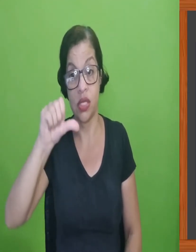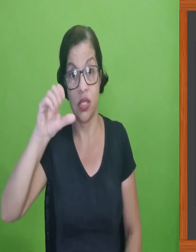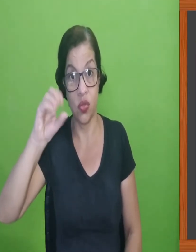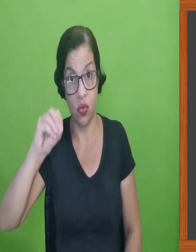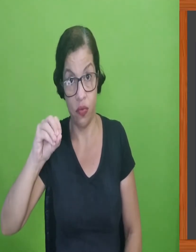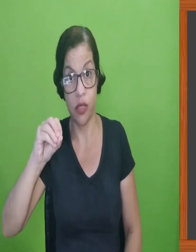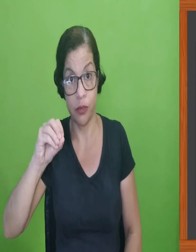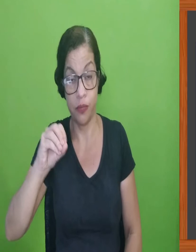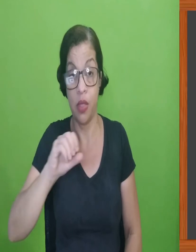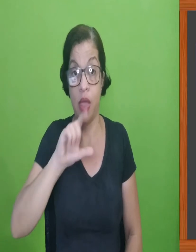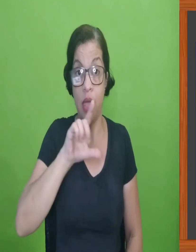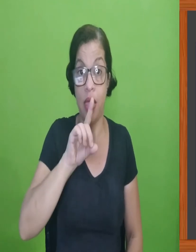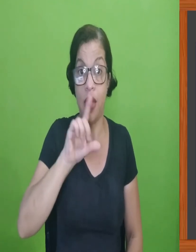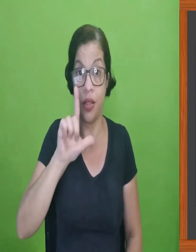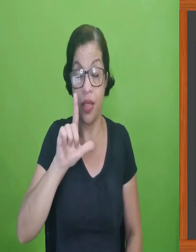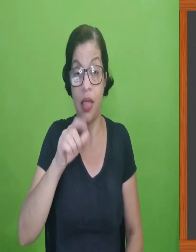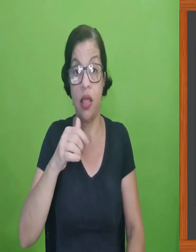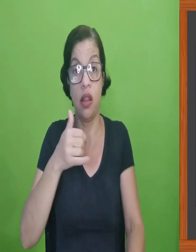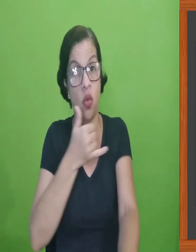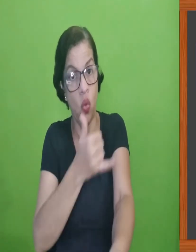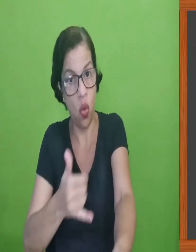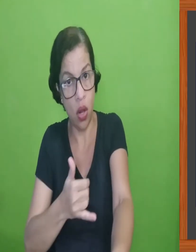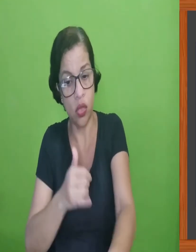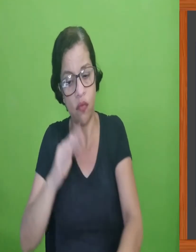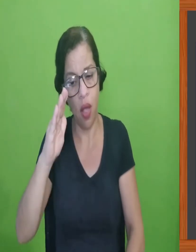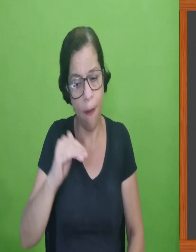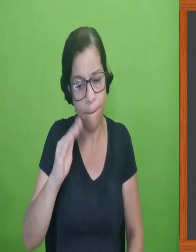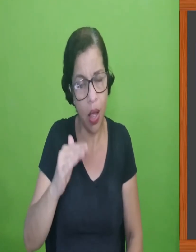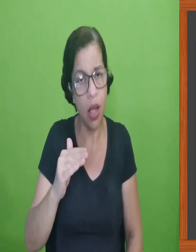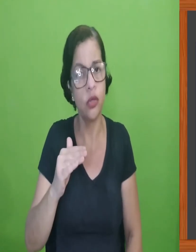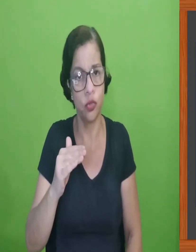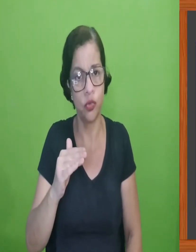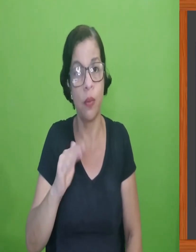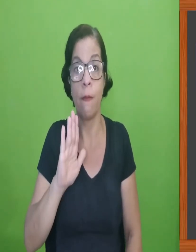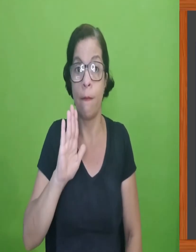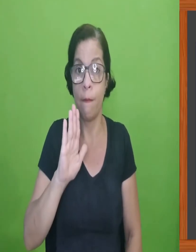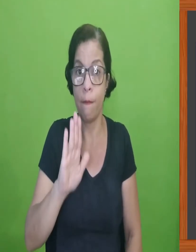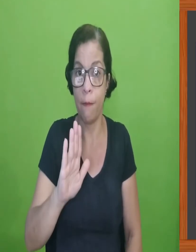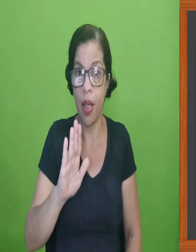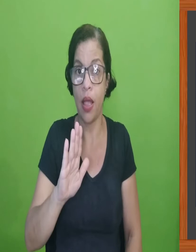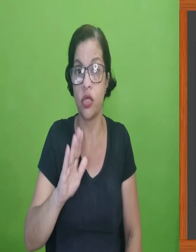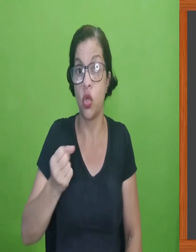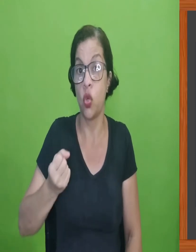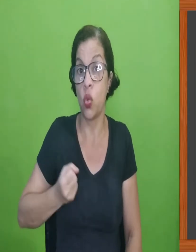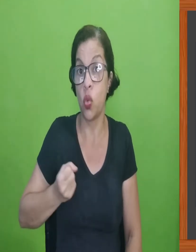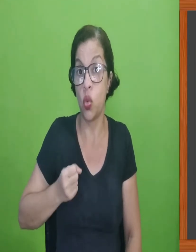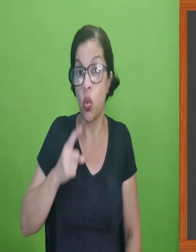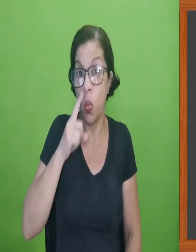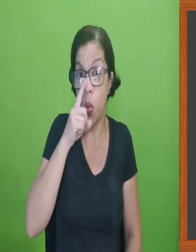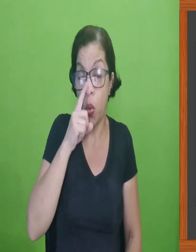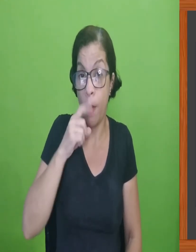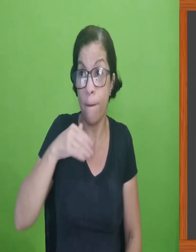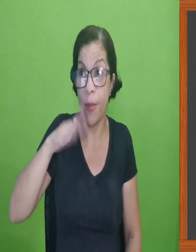por decilitro, LDL colesterol, mesmo que abaixo deste valor, mas com um score de risco